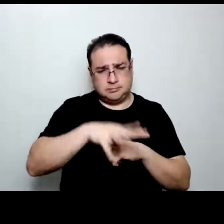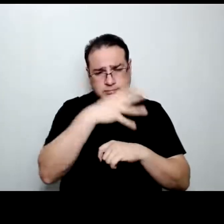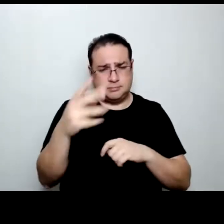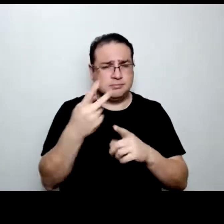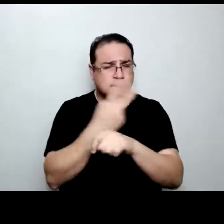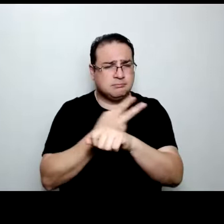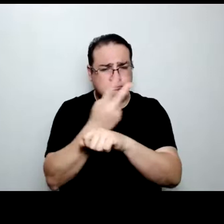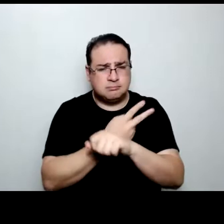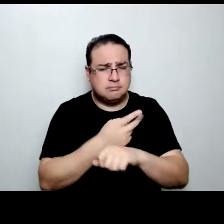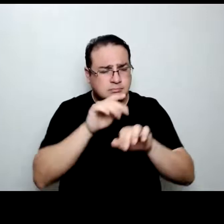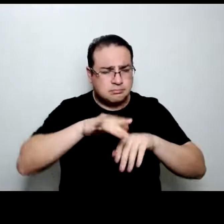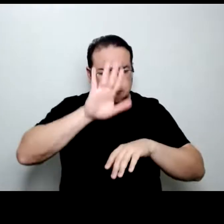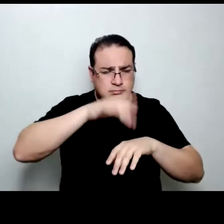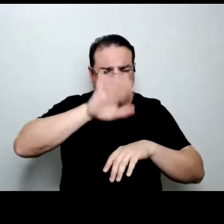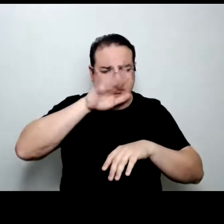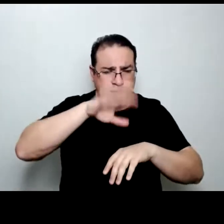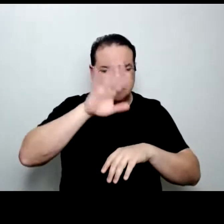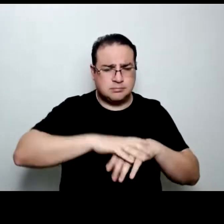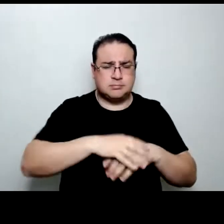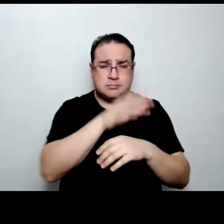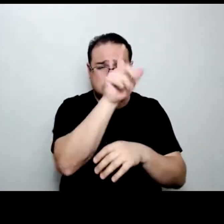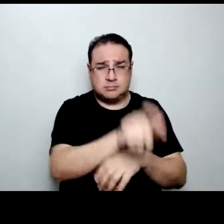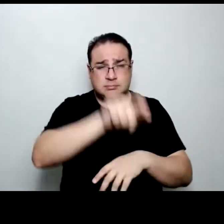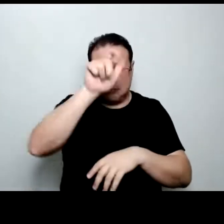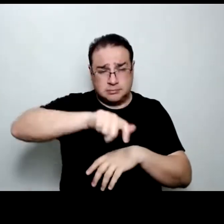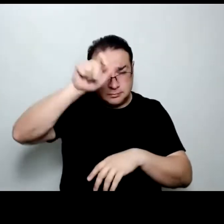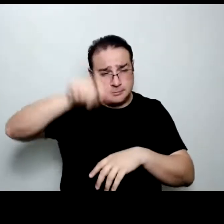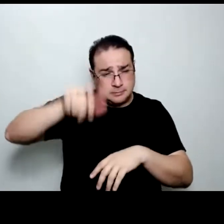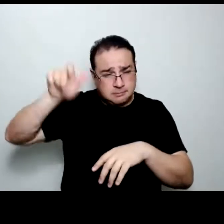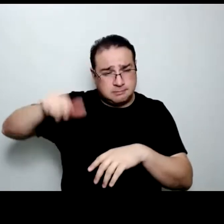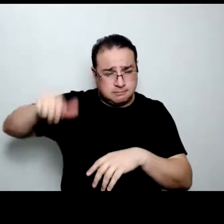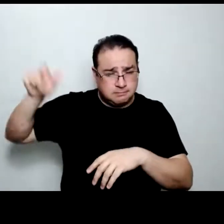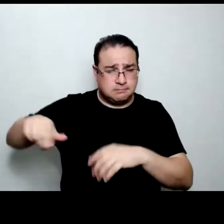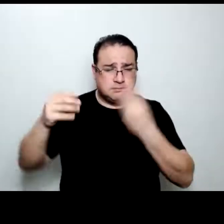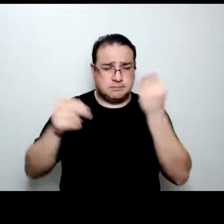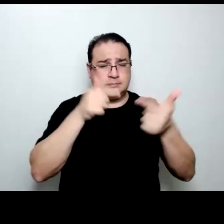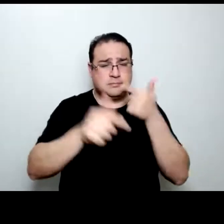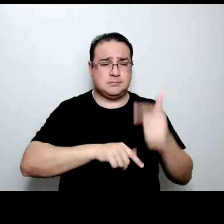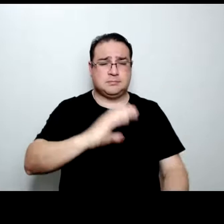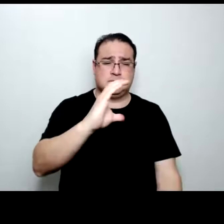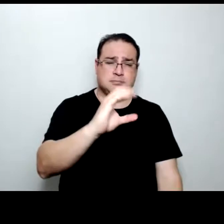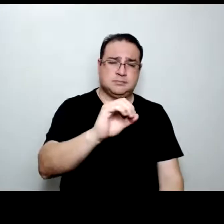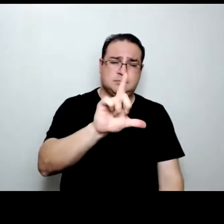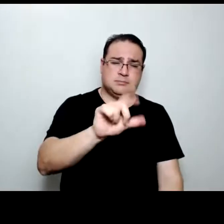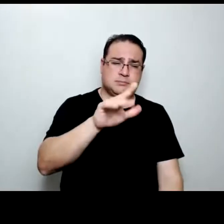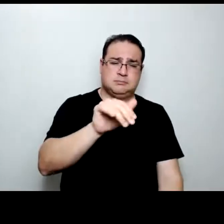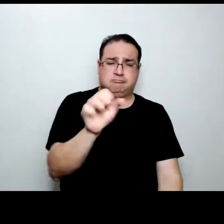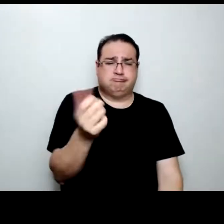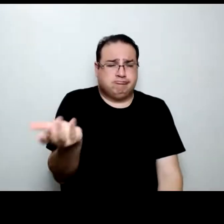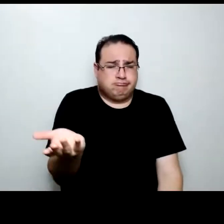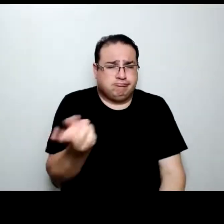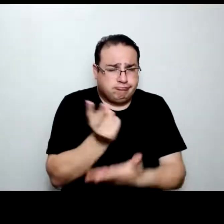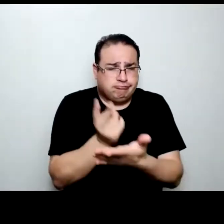ter que trabalhar com muitas colunas, e trabalhar com colunas que vão